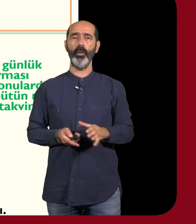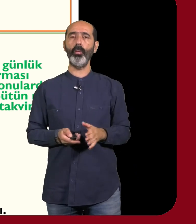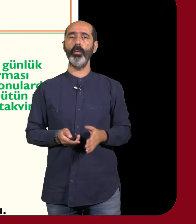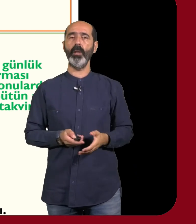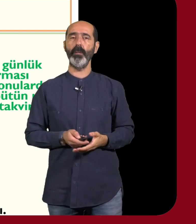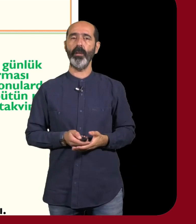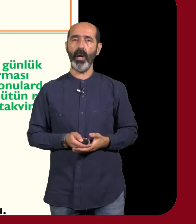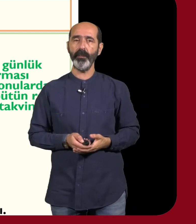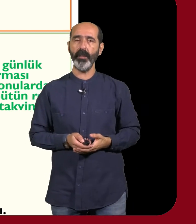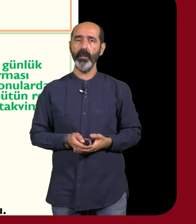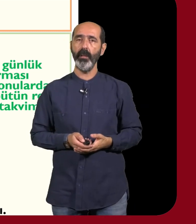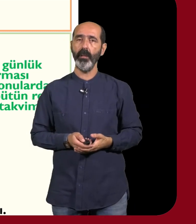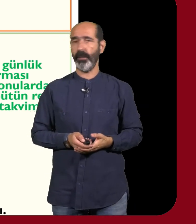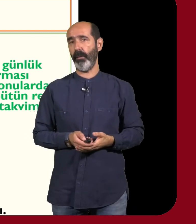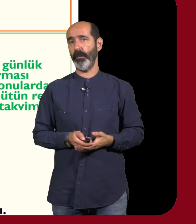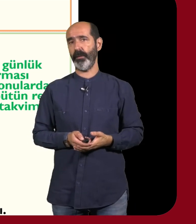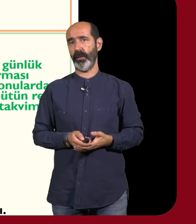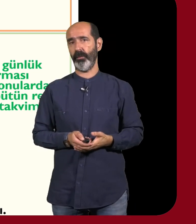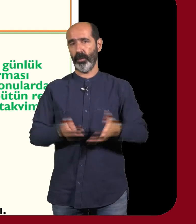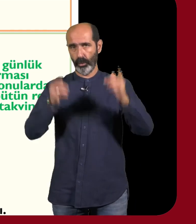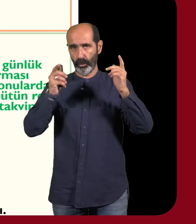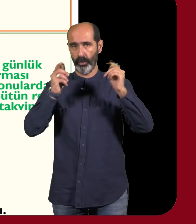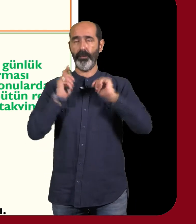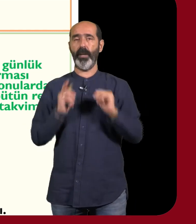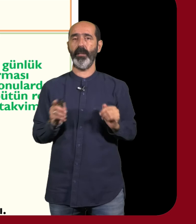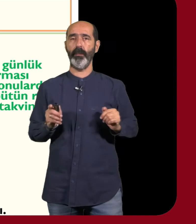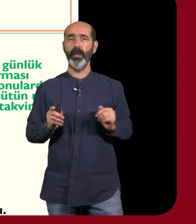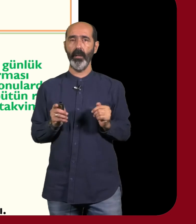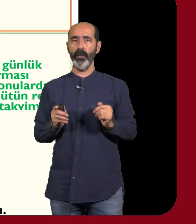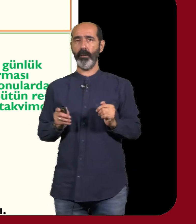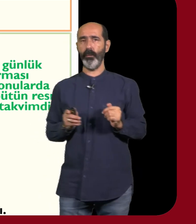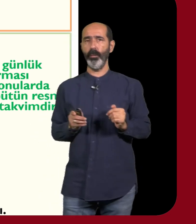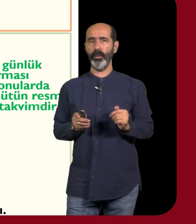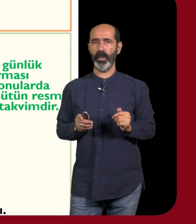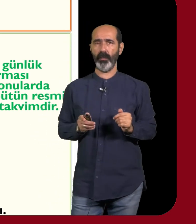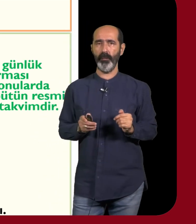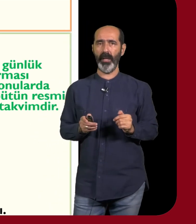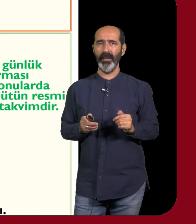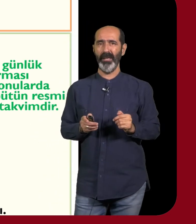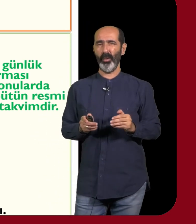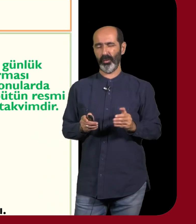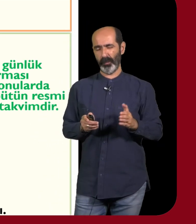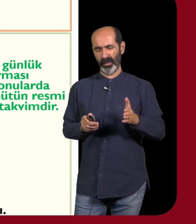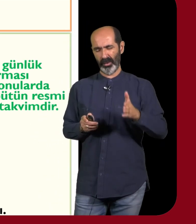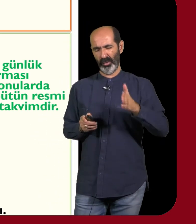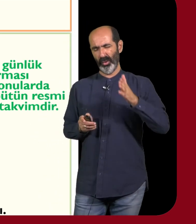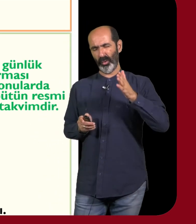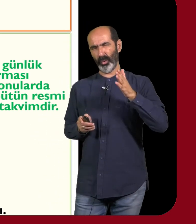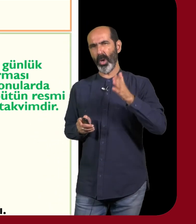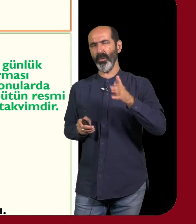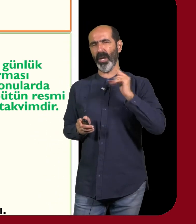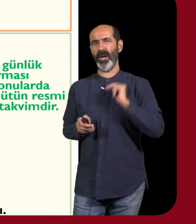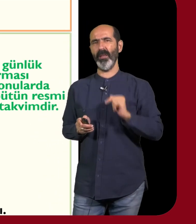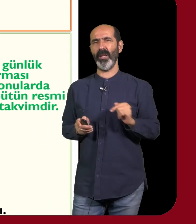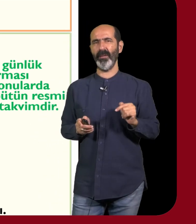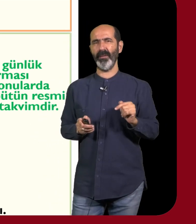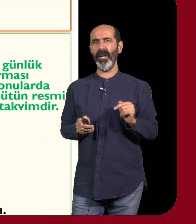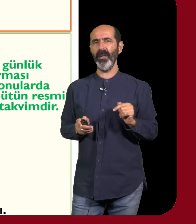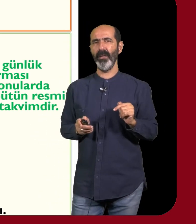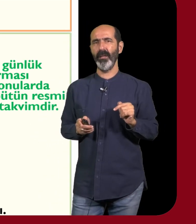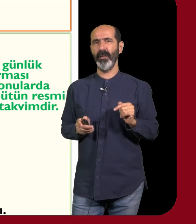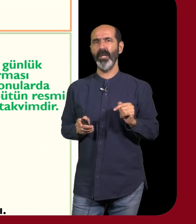işler de olsa kullanılmıyor ne yaptı devam etti arkadaşım Onu ifade eder Tabi bu takme Osmanlının son